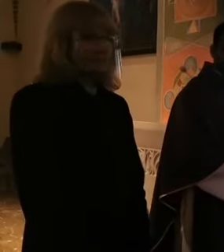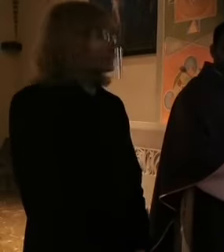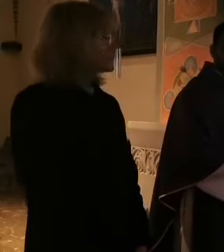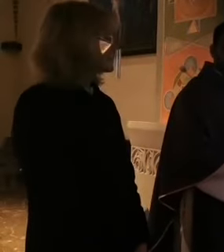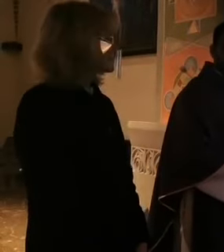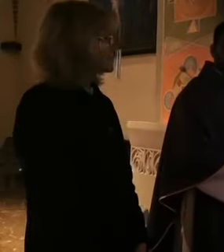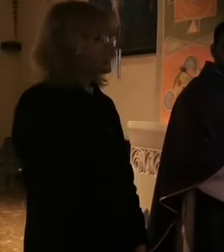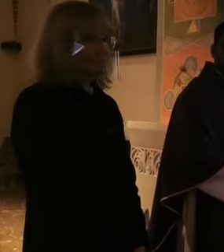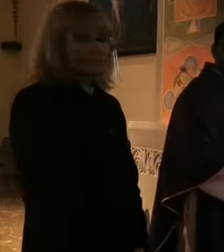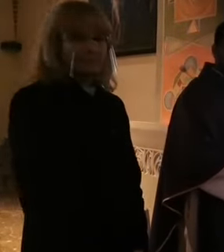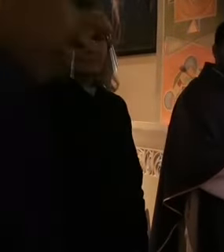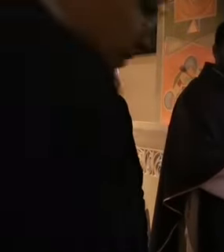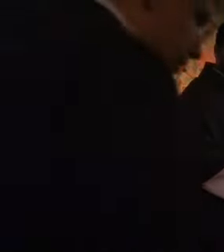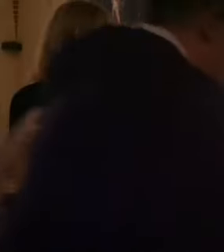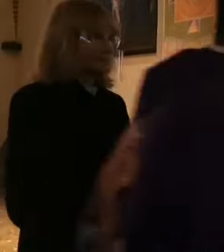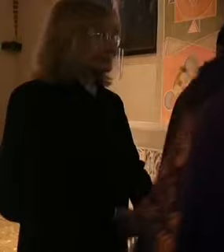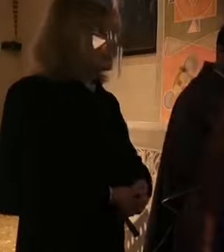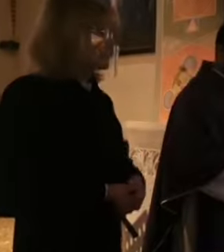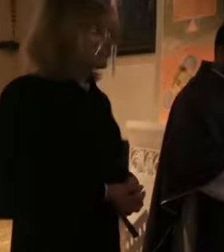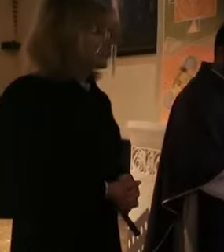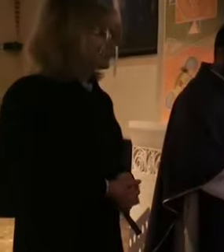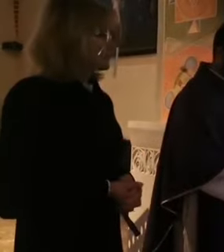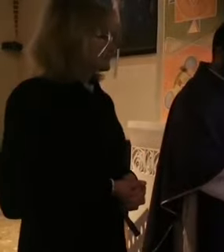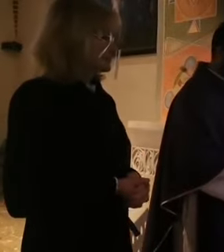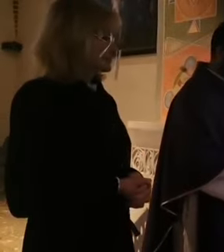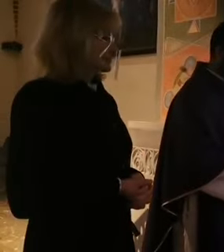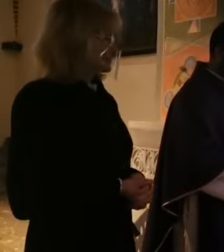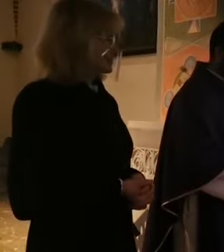Okej, okay, tak, i tu i ręce trochę wyżej, dobra?